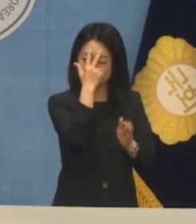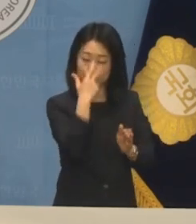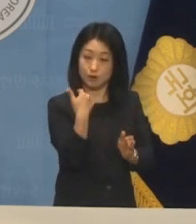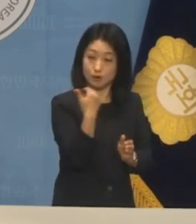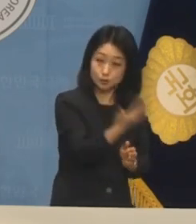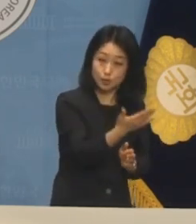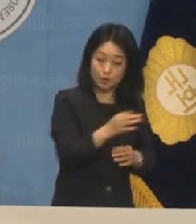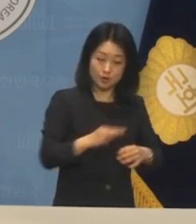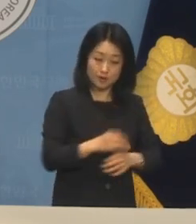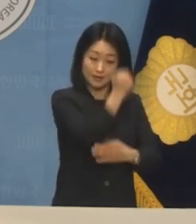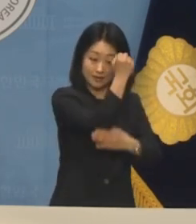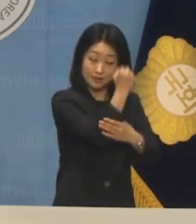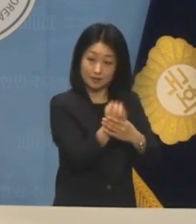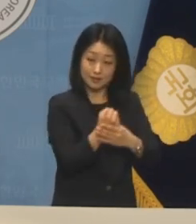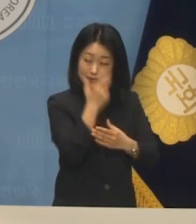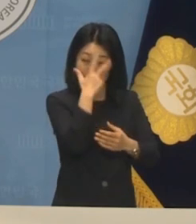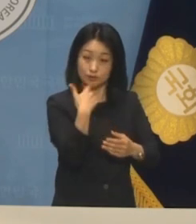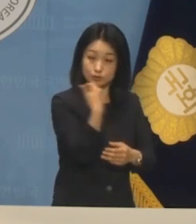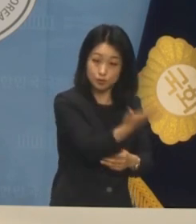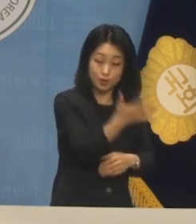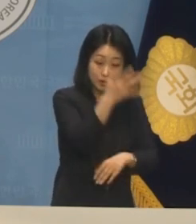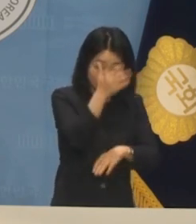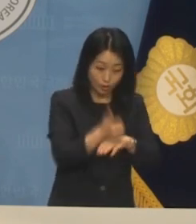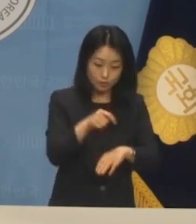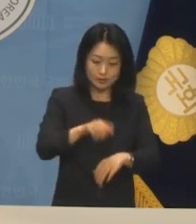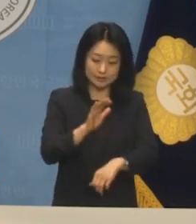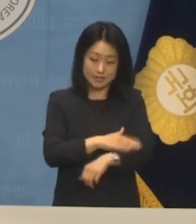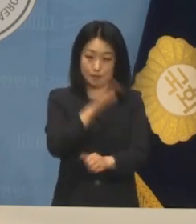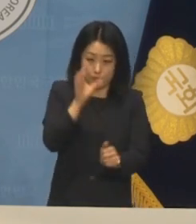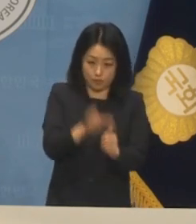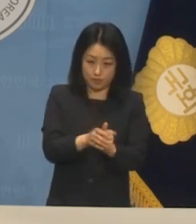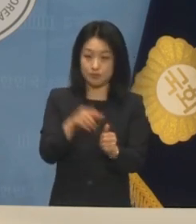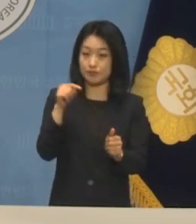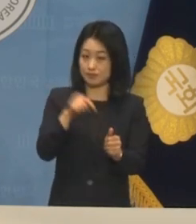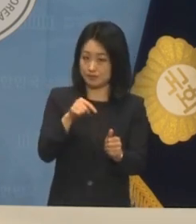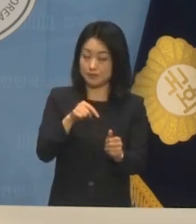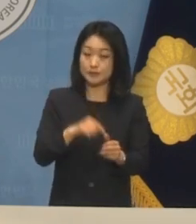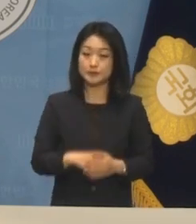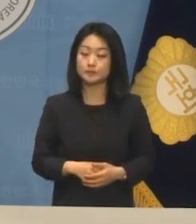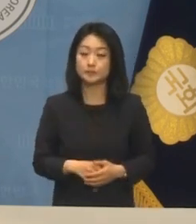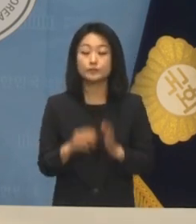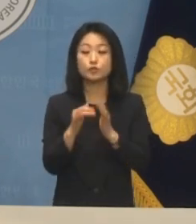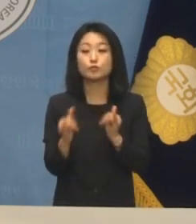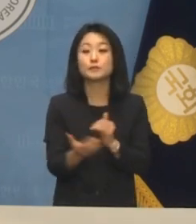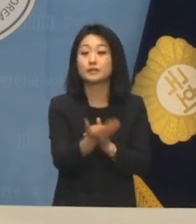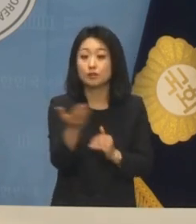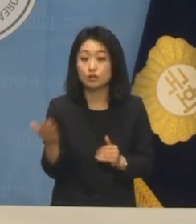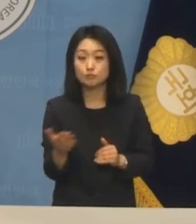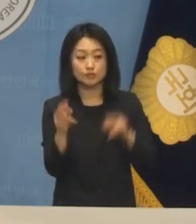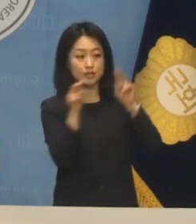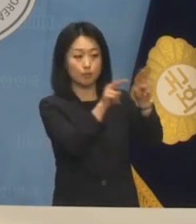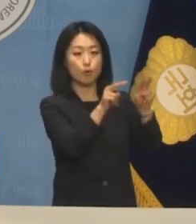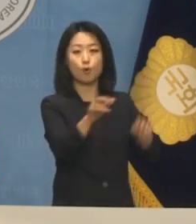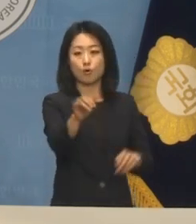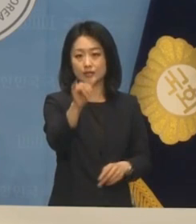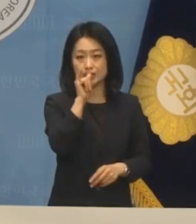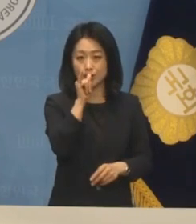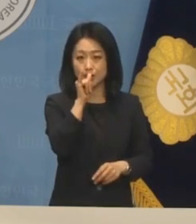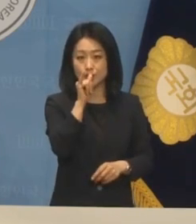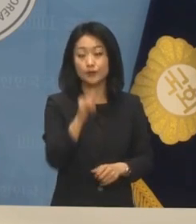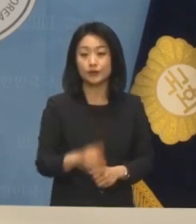준다면 언젠가는 이에 대한 책임을 반드시 지게 될 것입니다. 국민들이 지켜보고